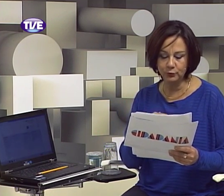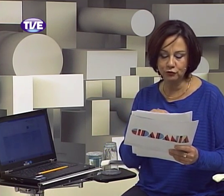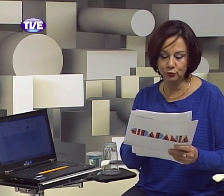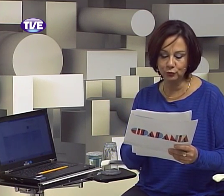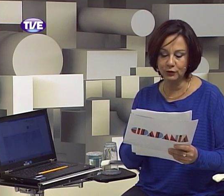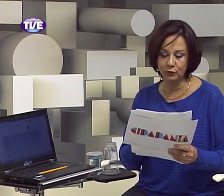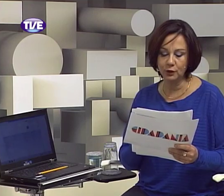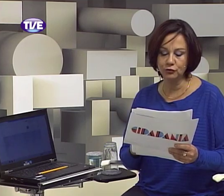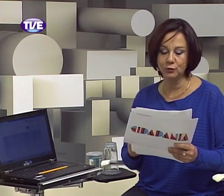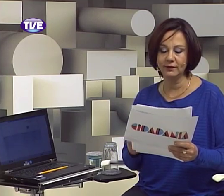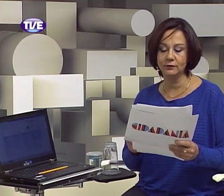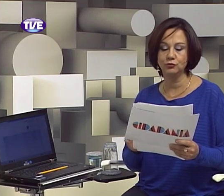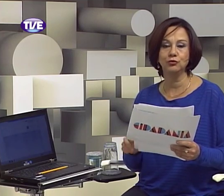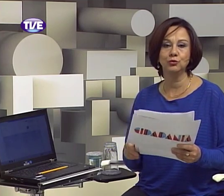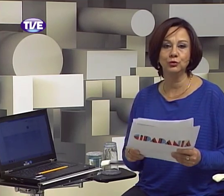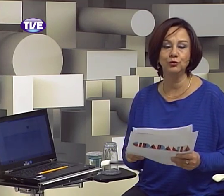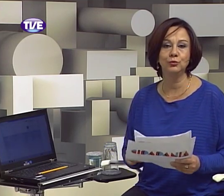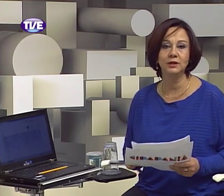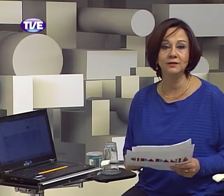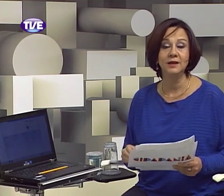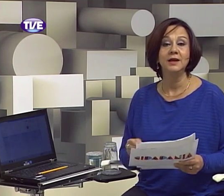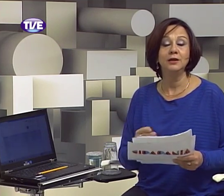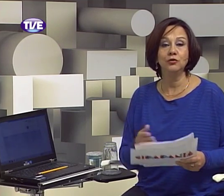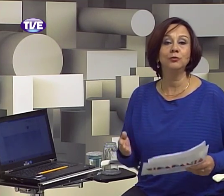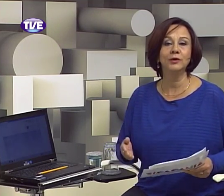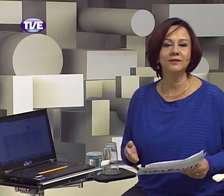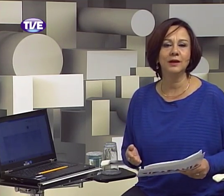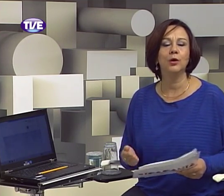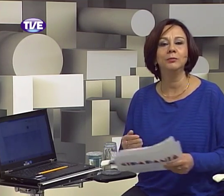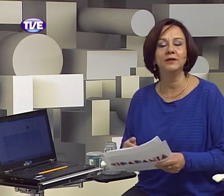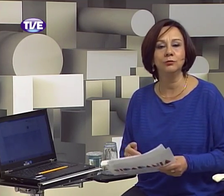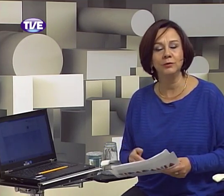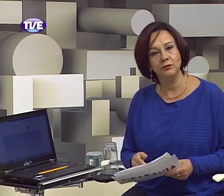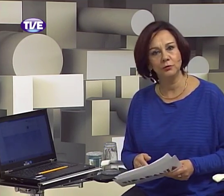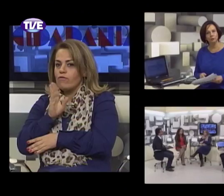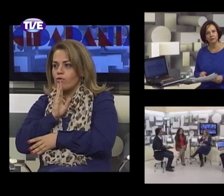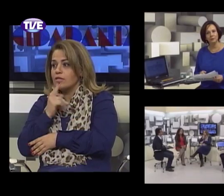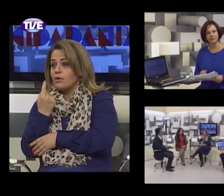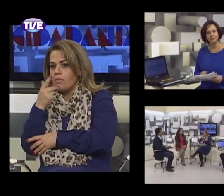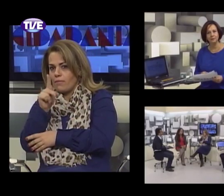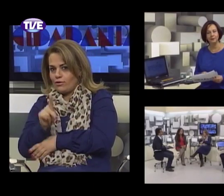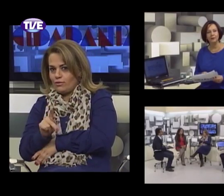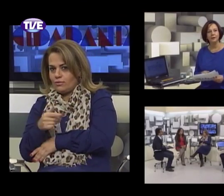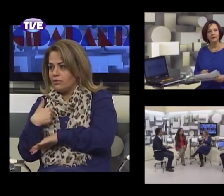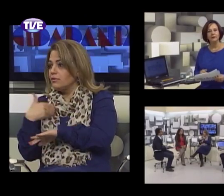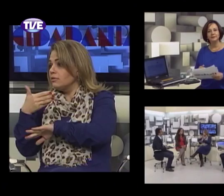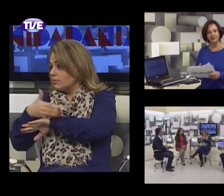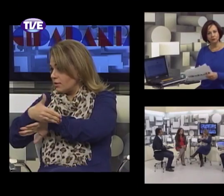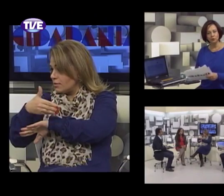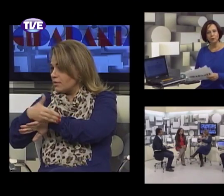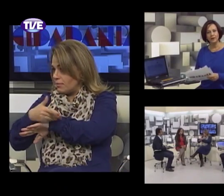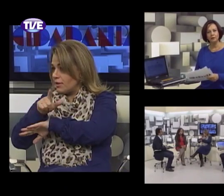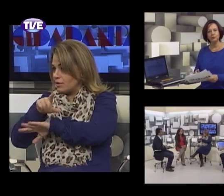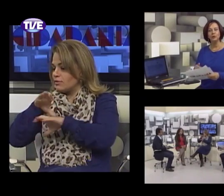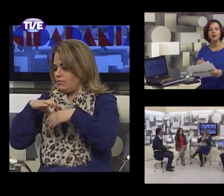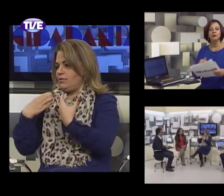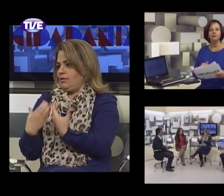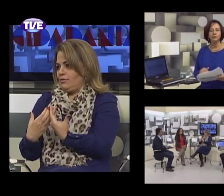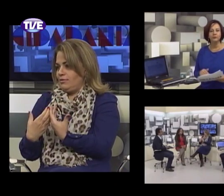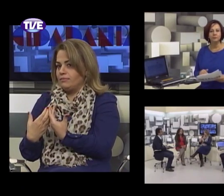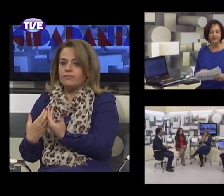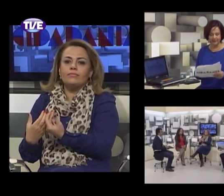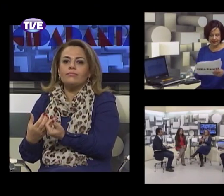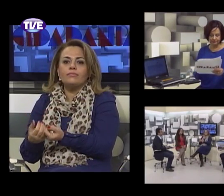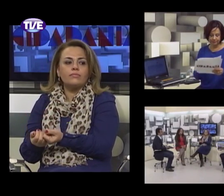promovido pelo Instituto Nacional de Educação de Surdos, o INES, e nós vamos conhecer agora. Uma das pessoas que participa deste congresso